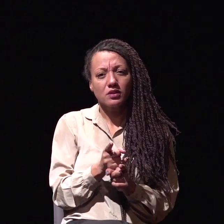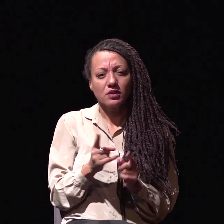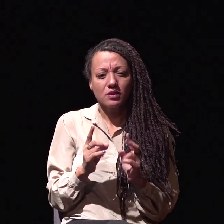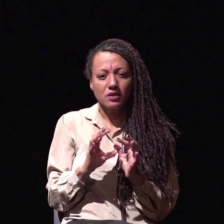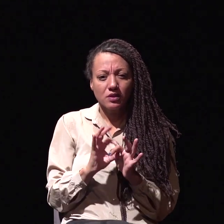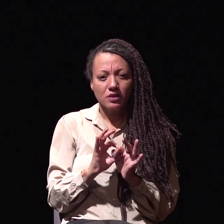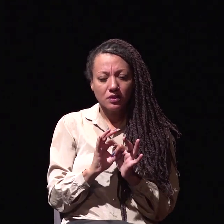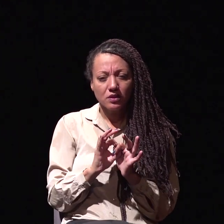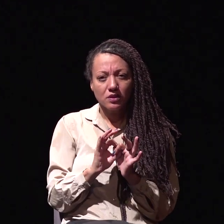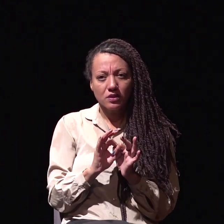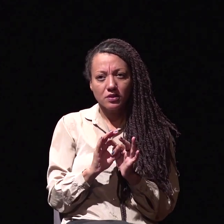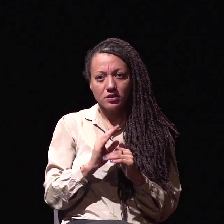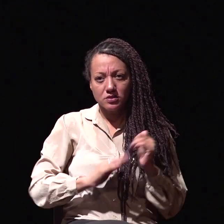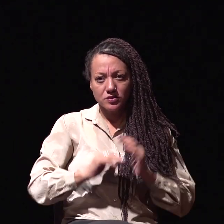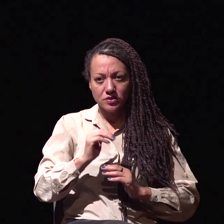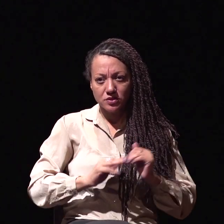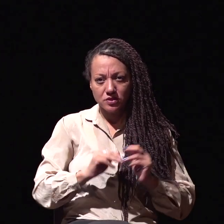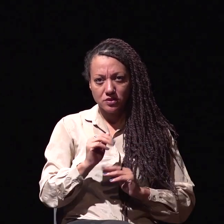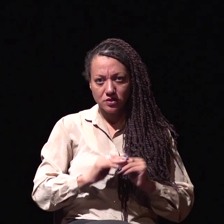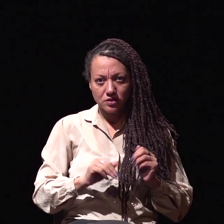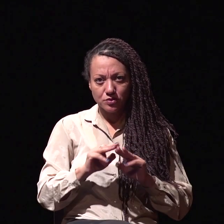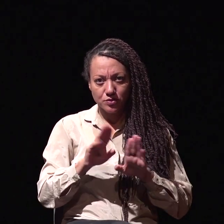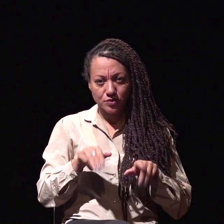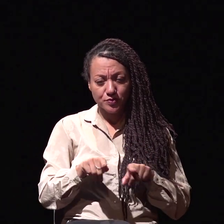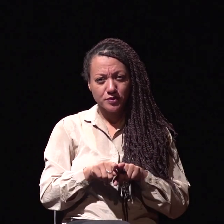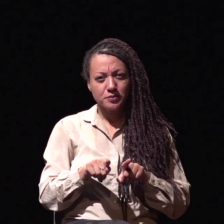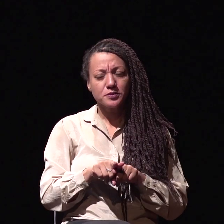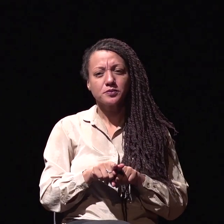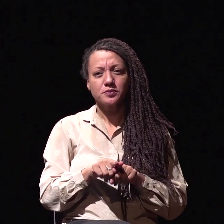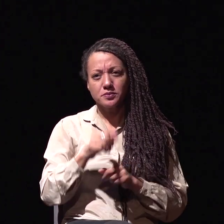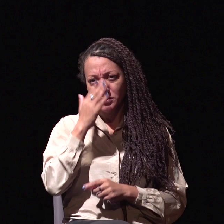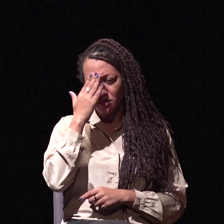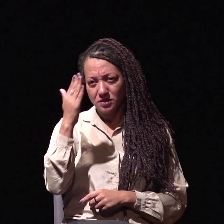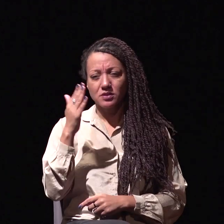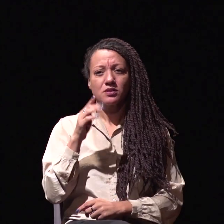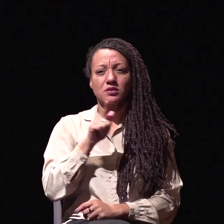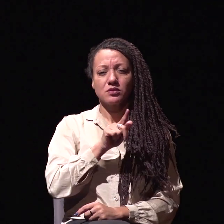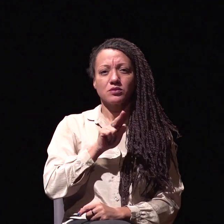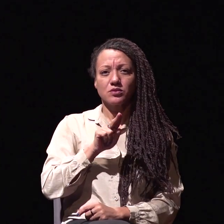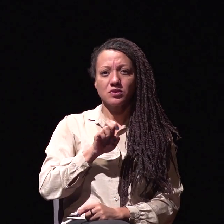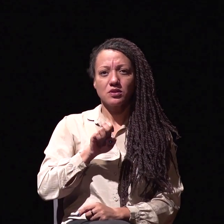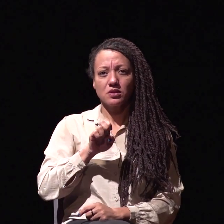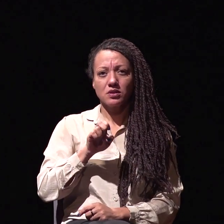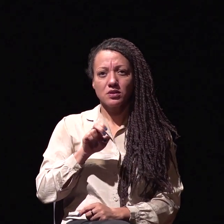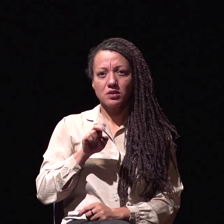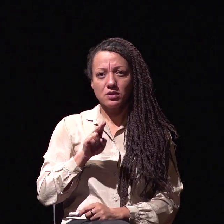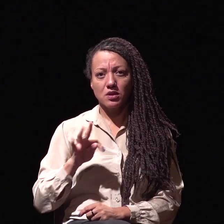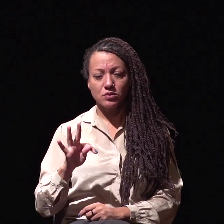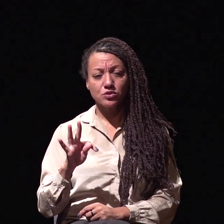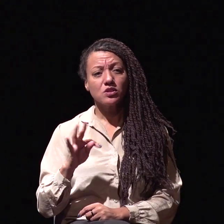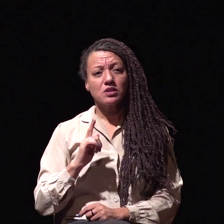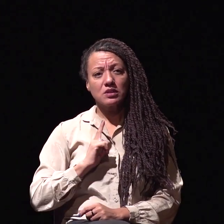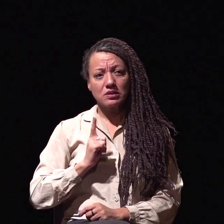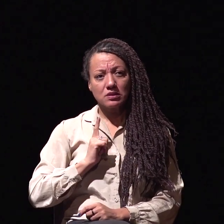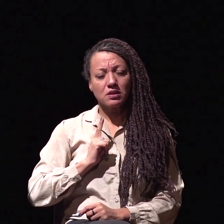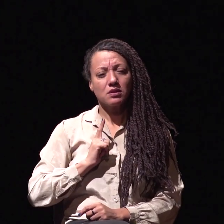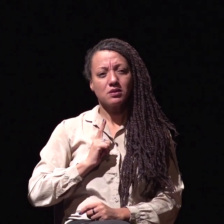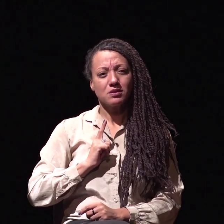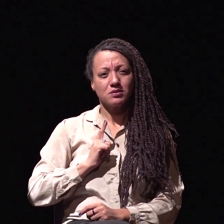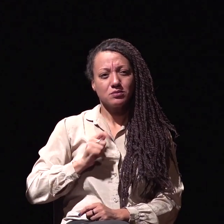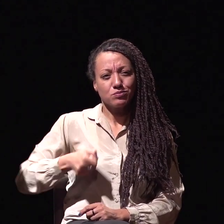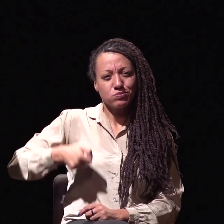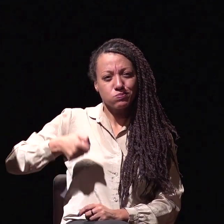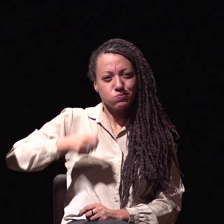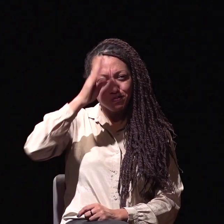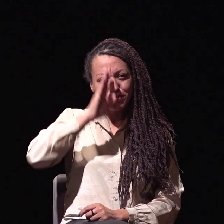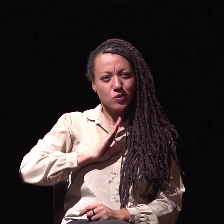museu. Um reconhecimento especial é devido também à Fundação Goethe, que nos concedeu uma bolsa para a pesquisa do edifício